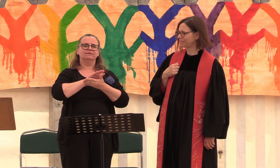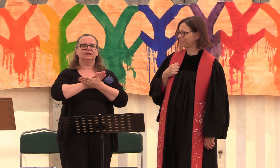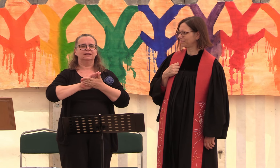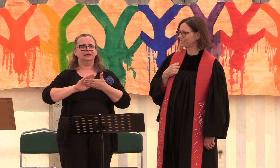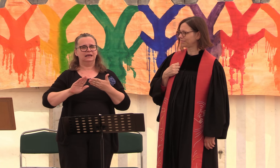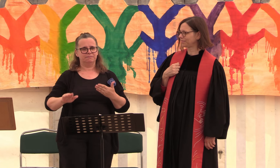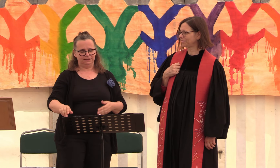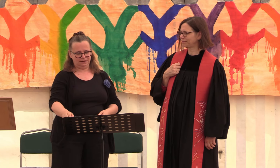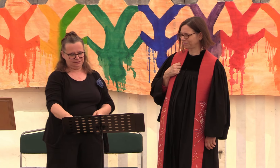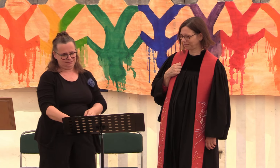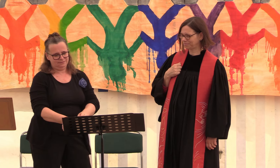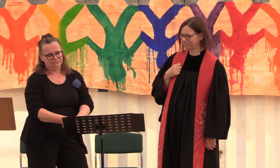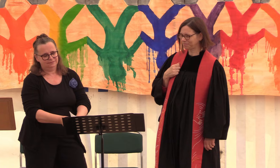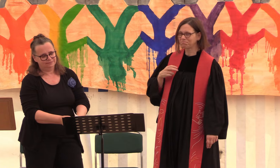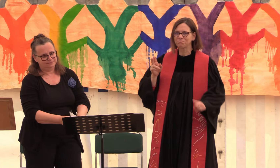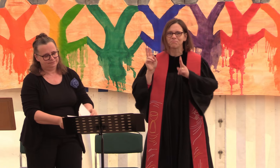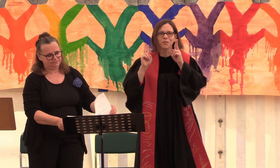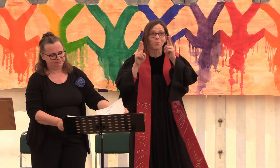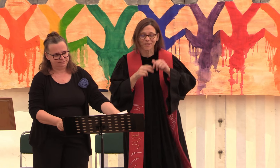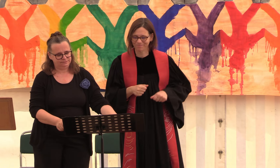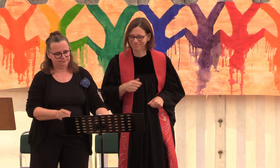den ihr vielleicht vergeben möchtet.